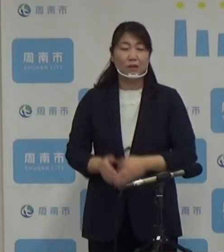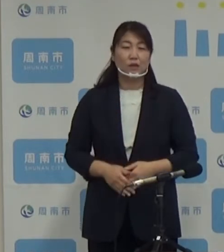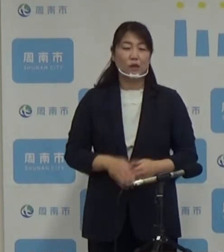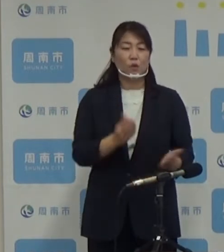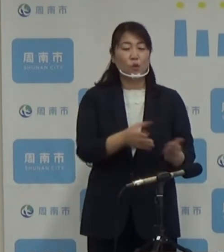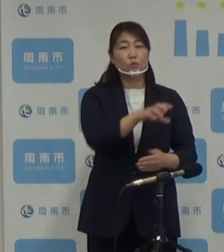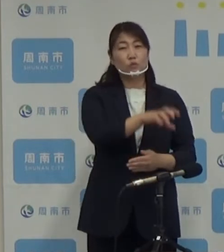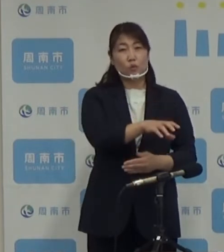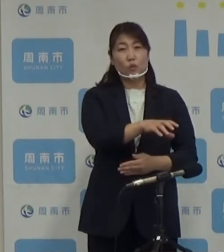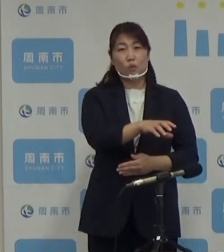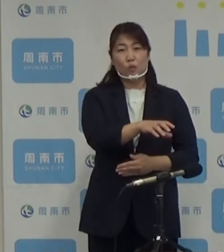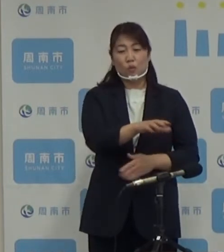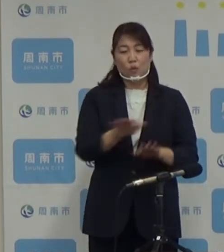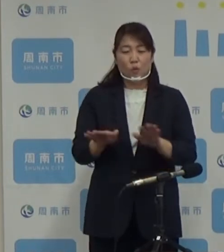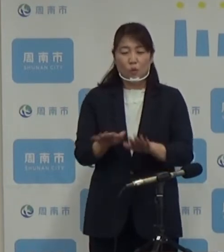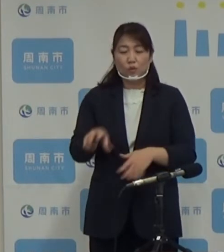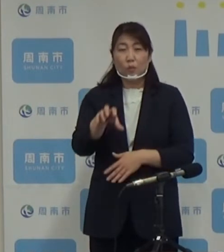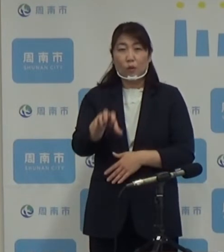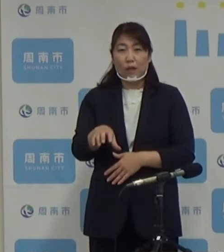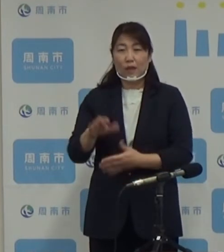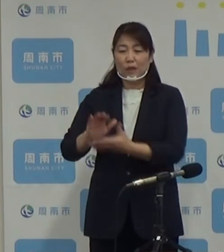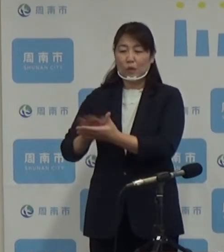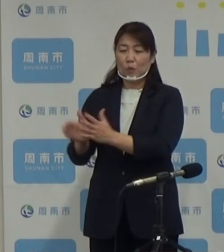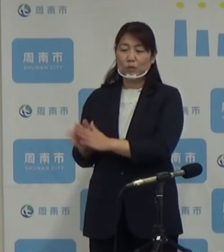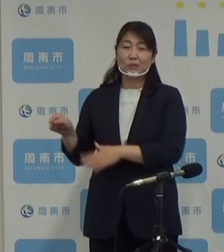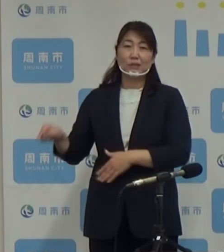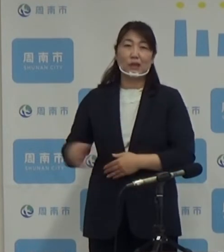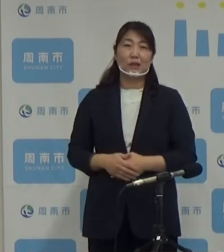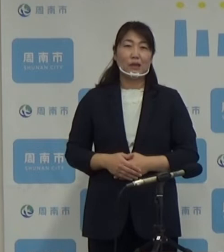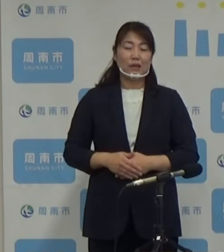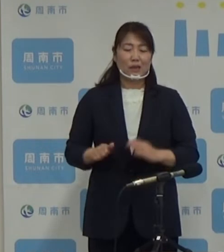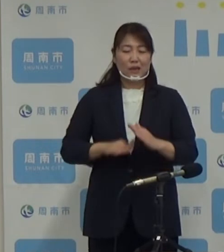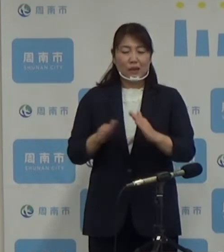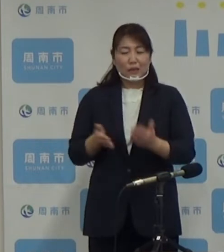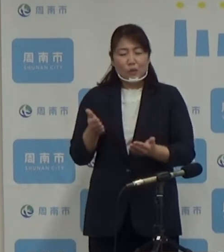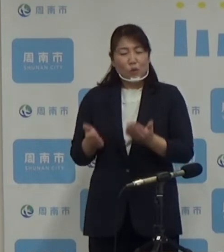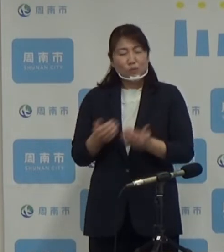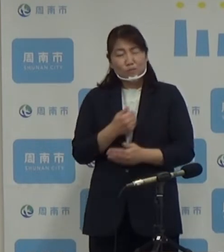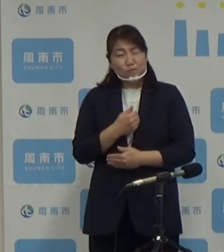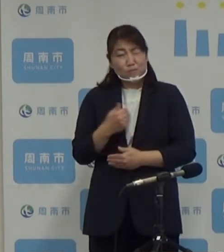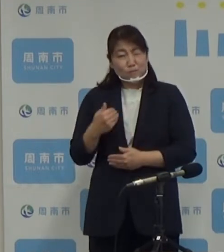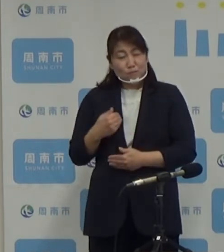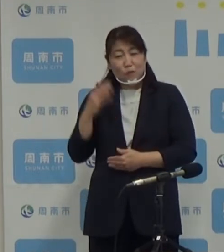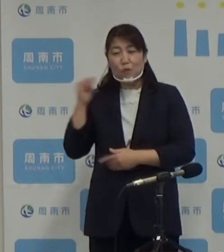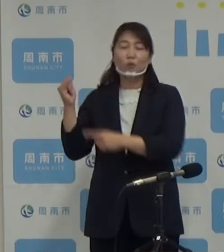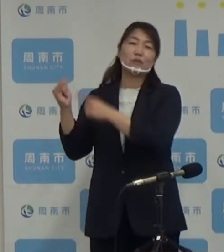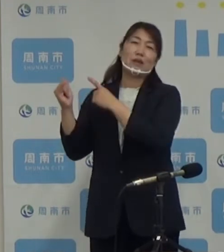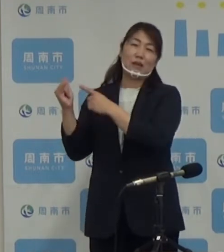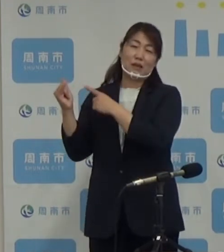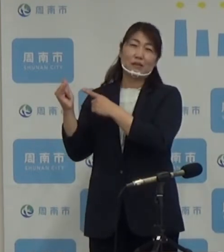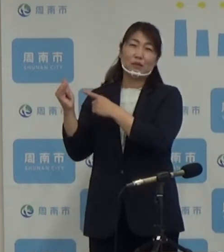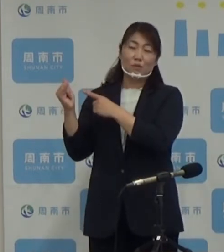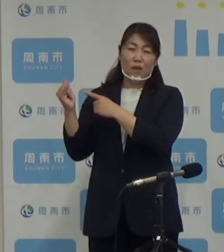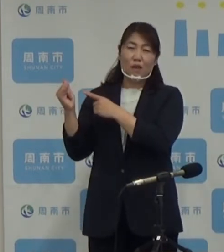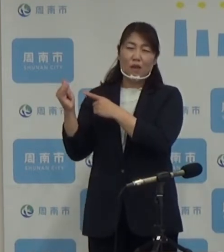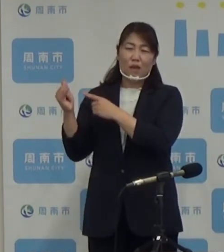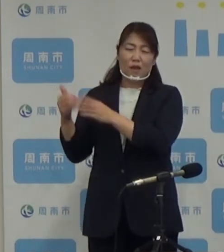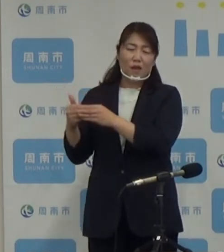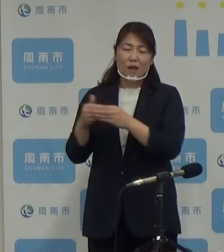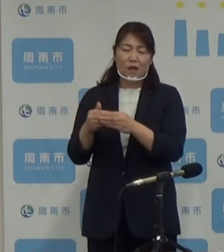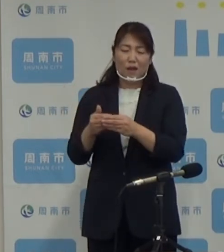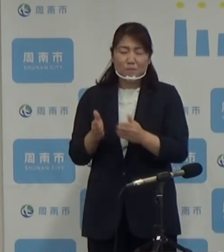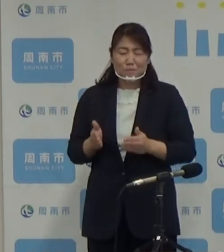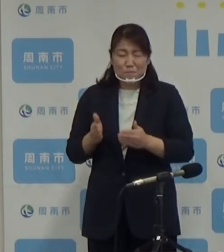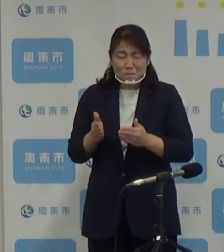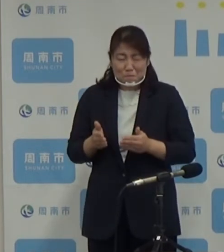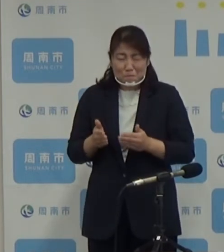認定こども園幼稚園に対して家庭保育が可能な保護者会の登園自粛のご協力を